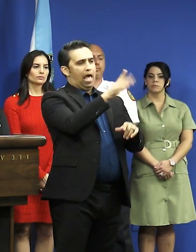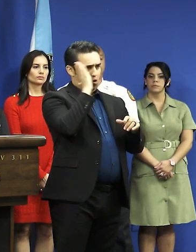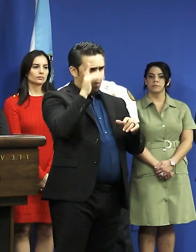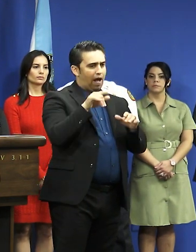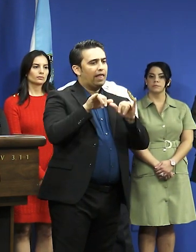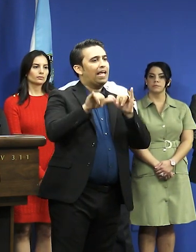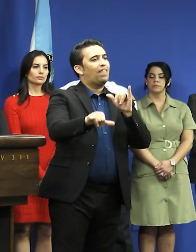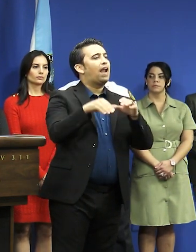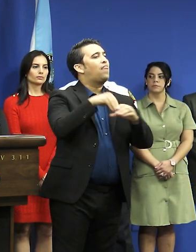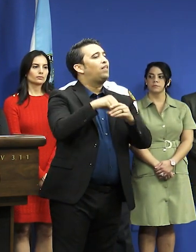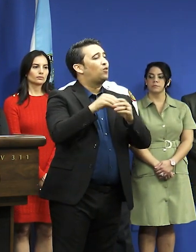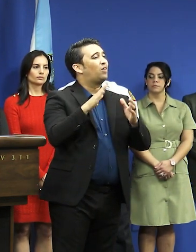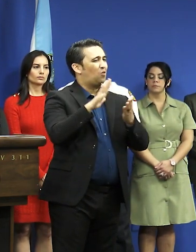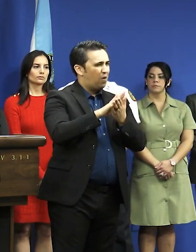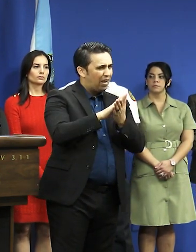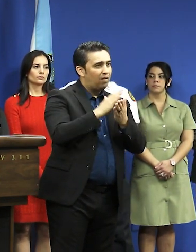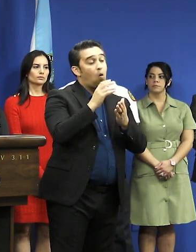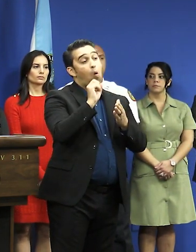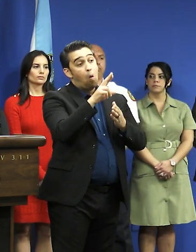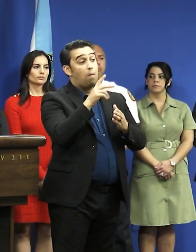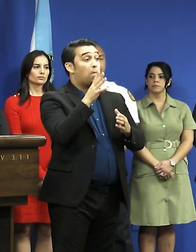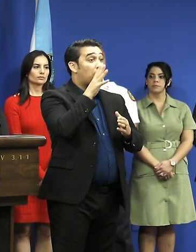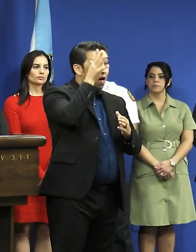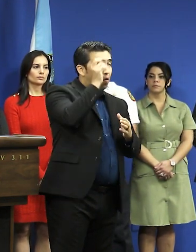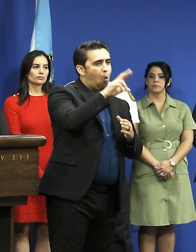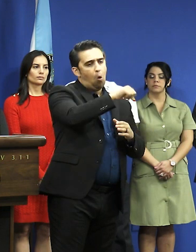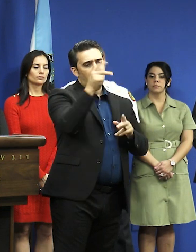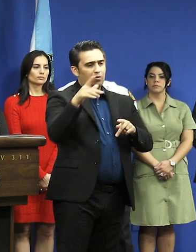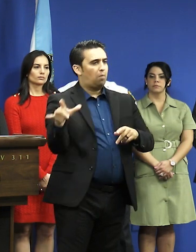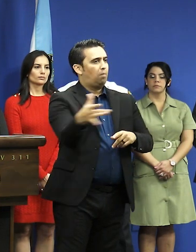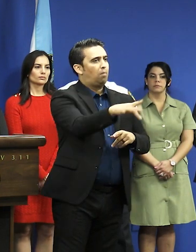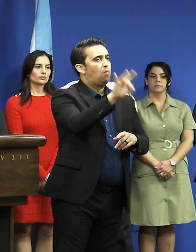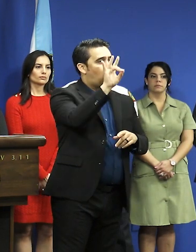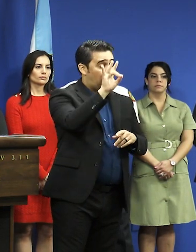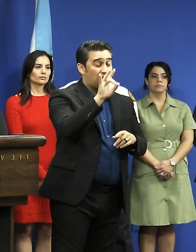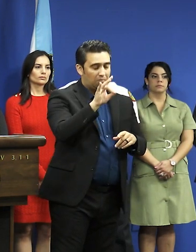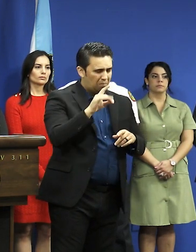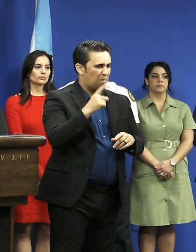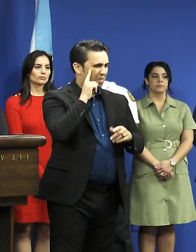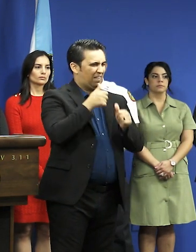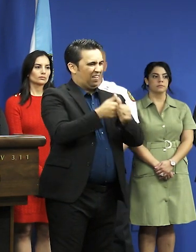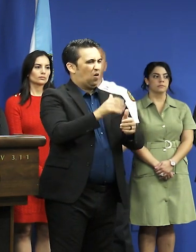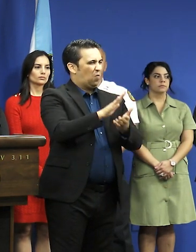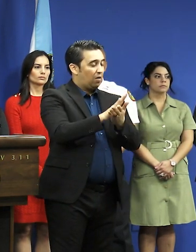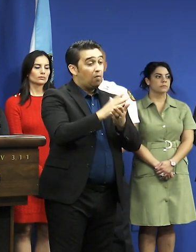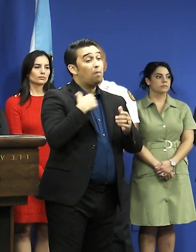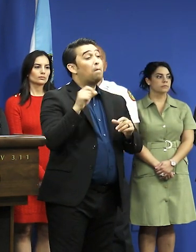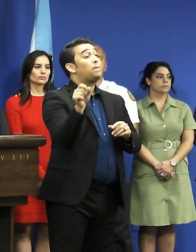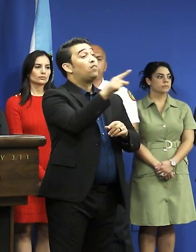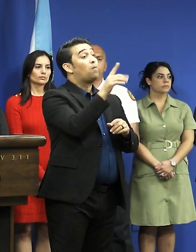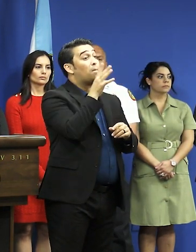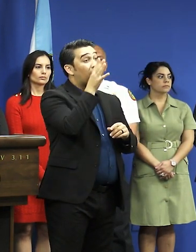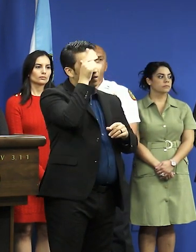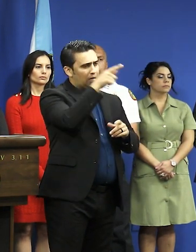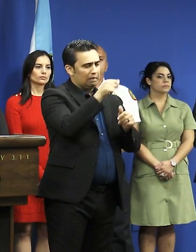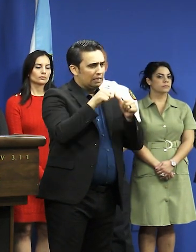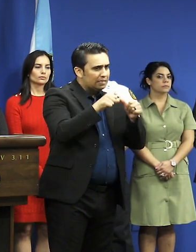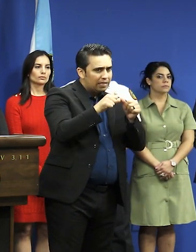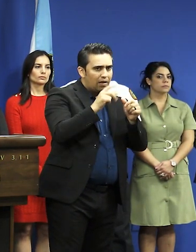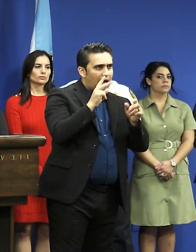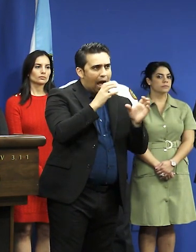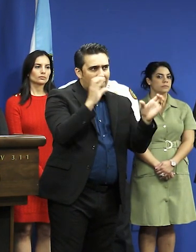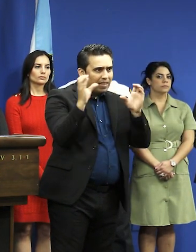escuela hasta el tiempo de salida por padre o por transporte de la junta escolar. Por supuesto, le pedimos a los padres que estén atentos a comunicaciones del